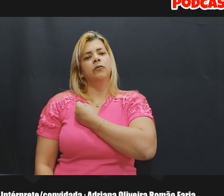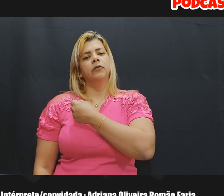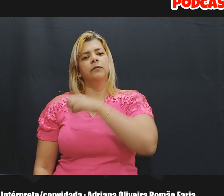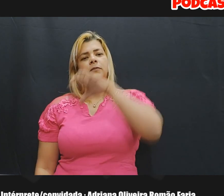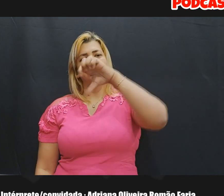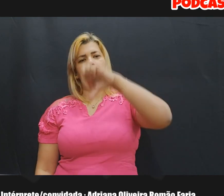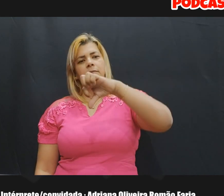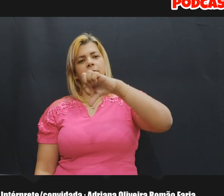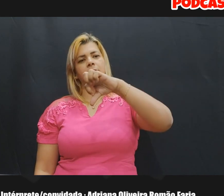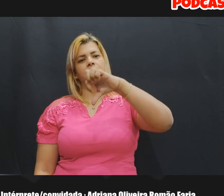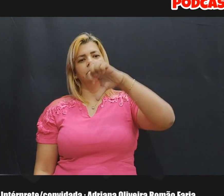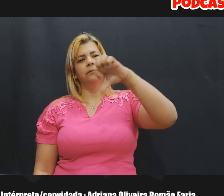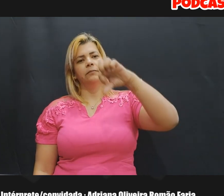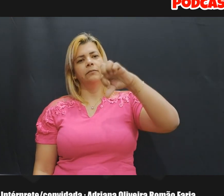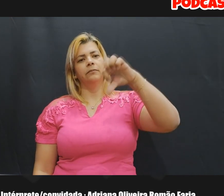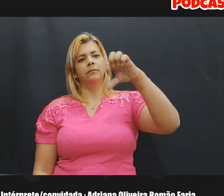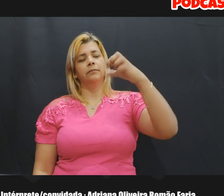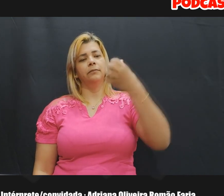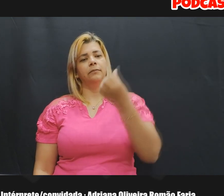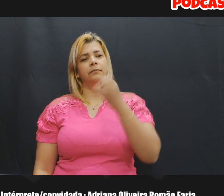é